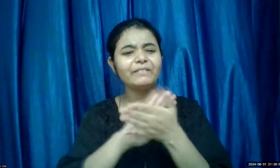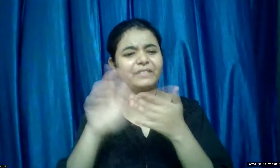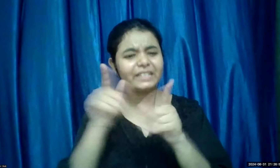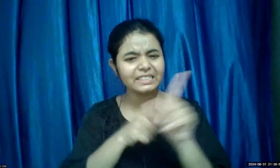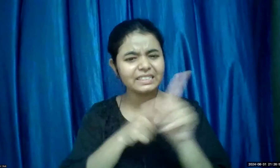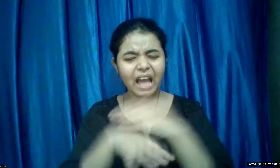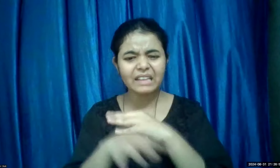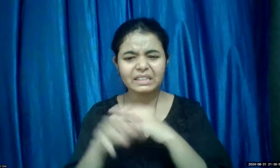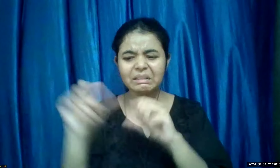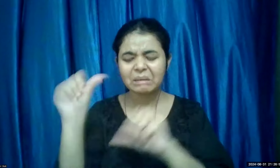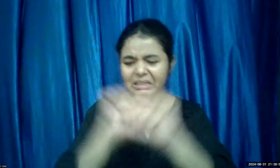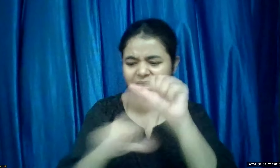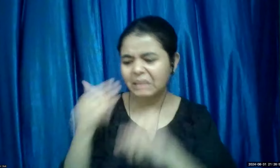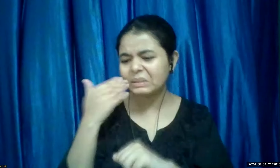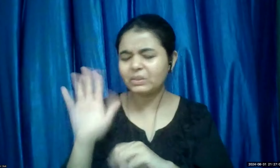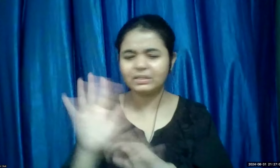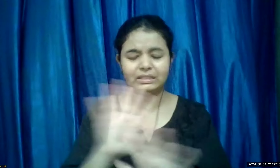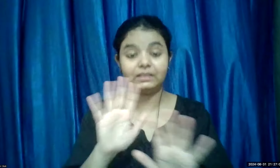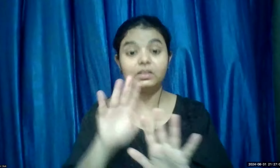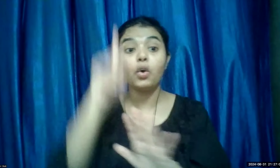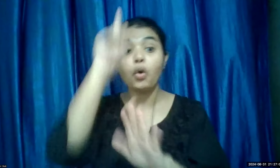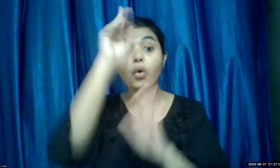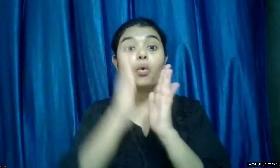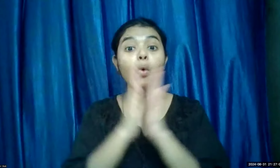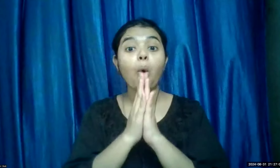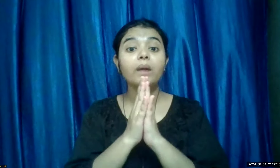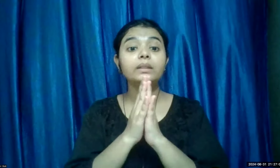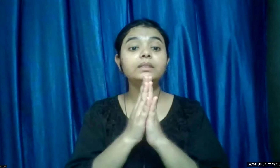तो इस अज्ञान की बात भगवान नहीं कर रहे हैं,